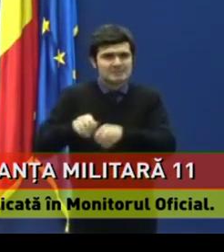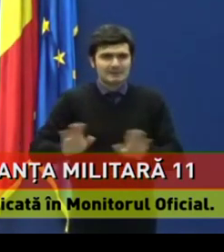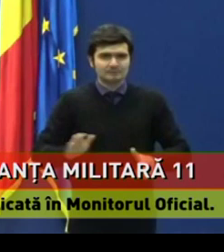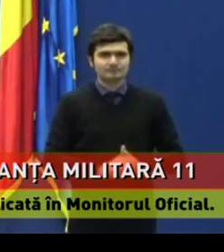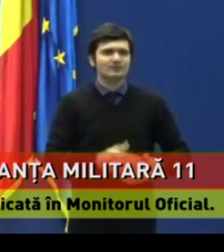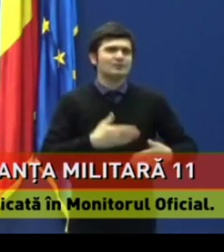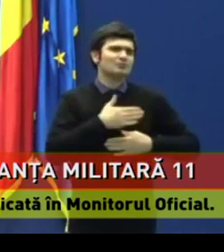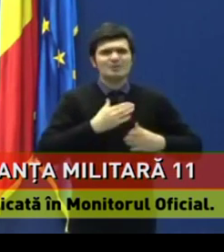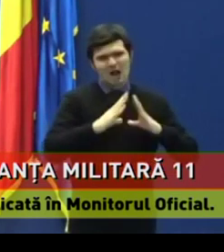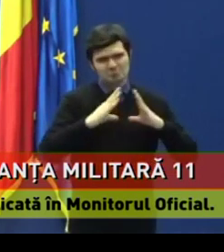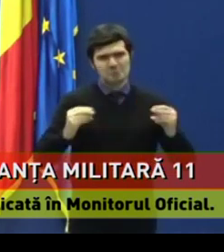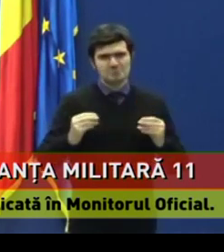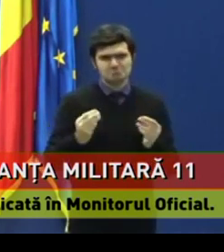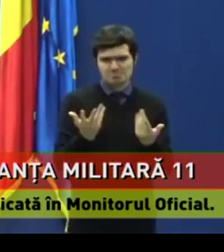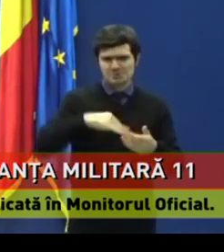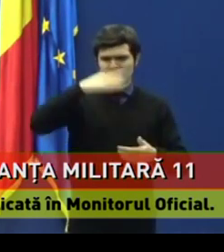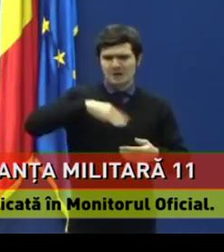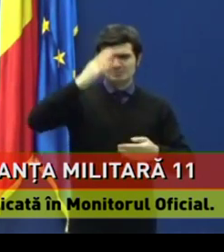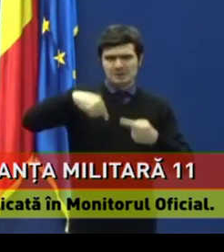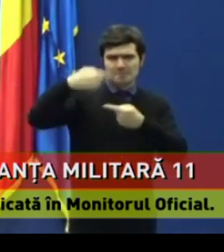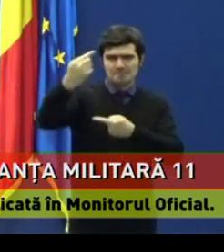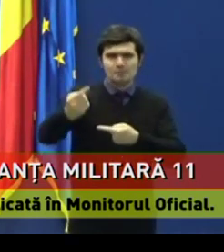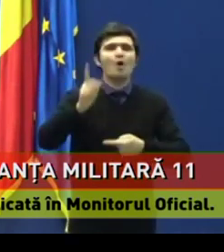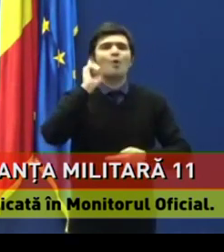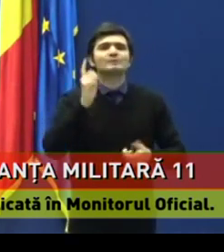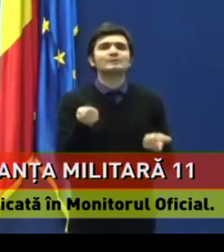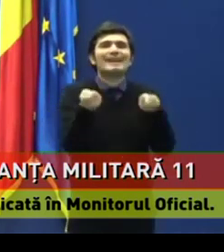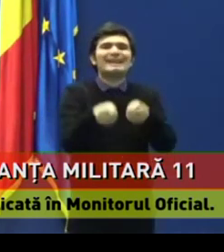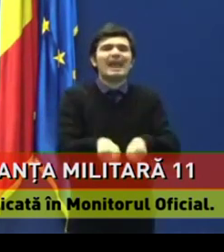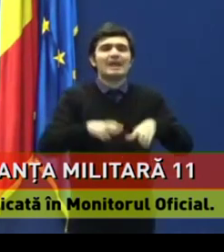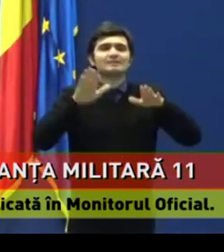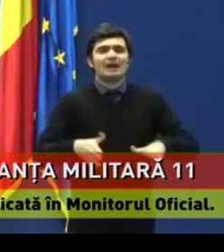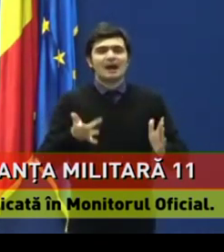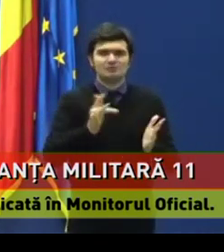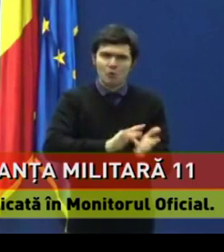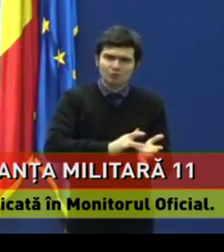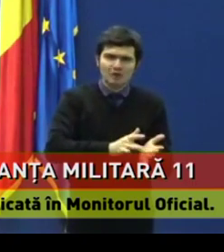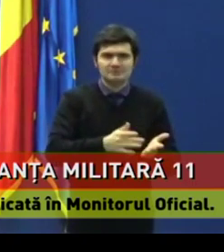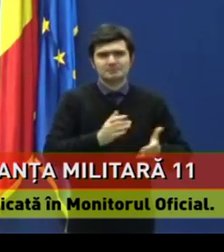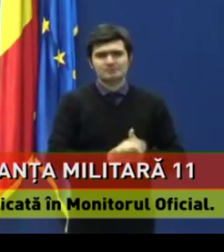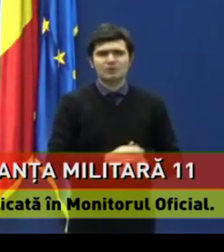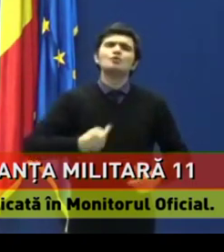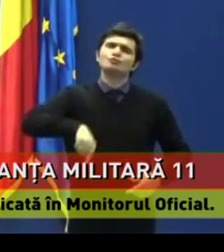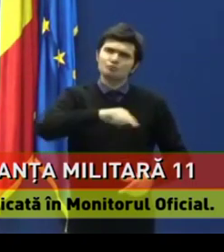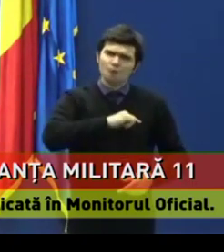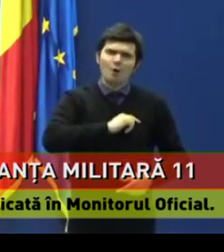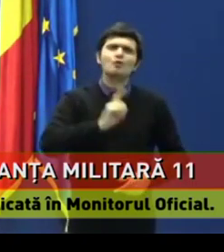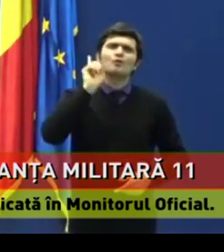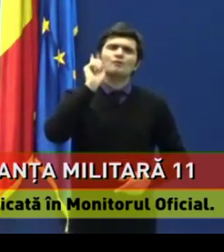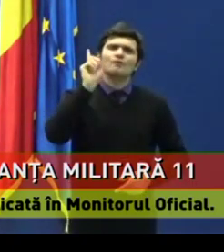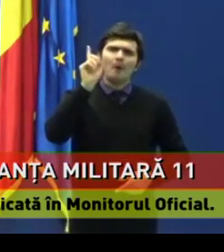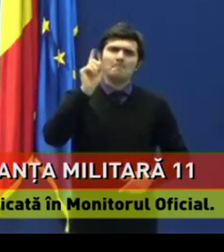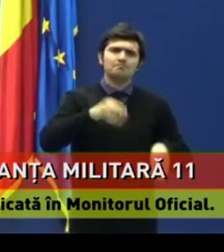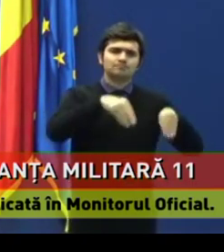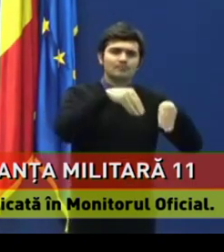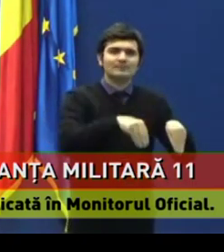peste câteva zile se încheie starea de urgență și vom trece în